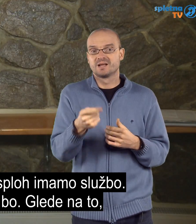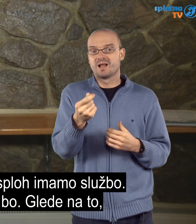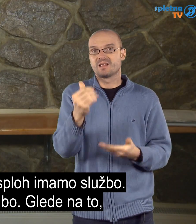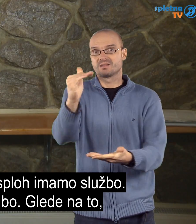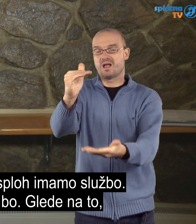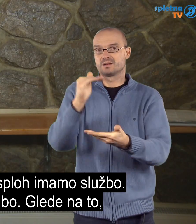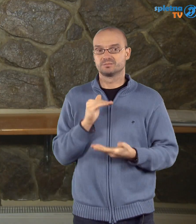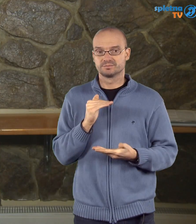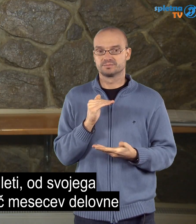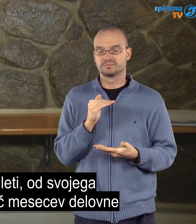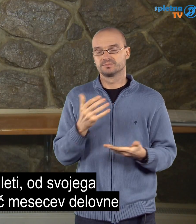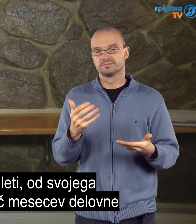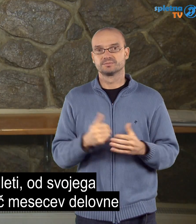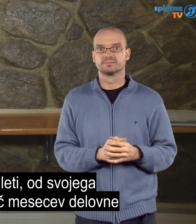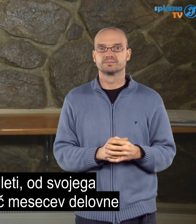to.